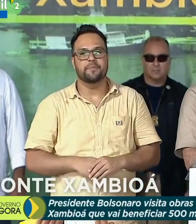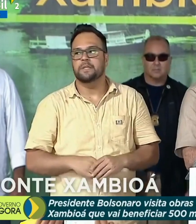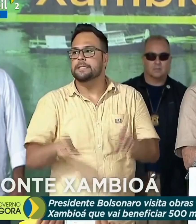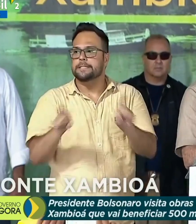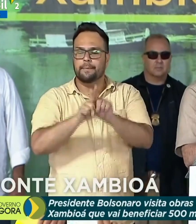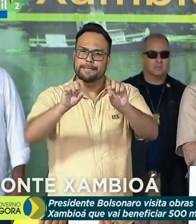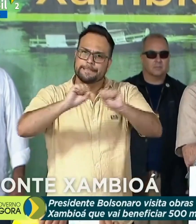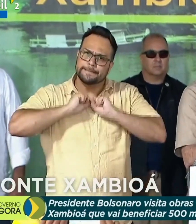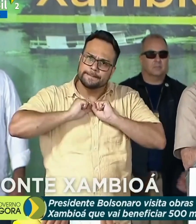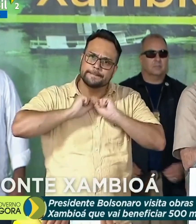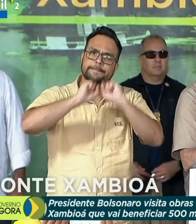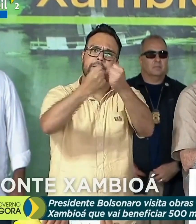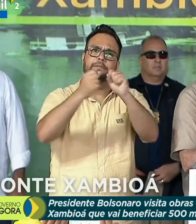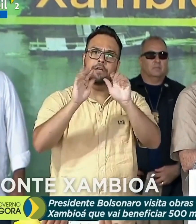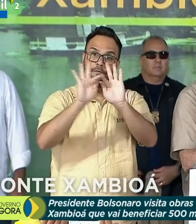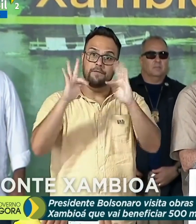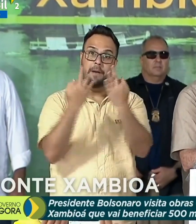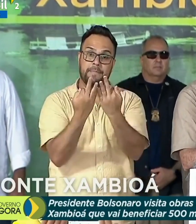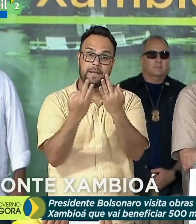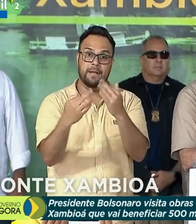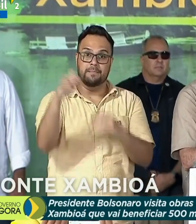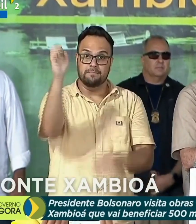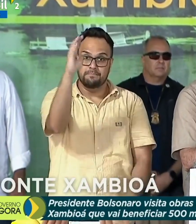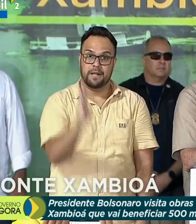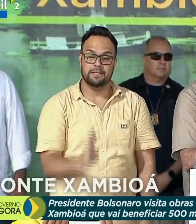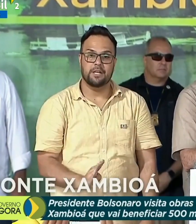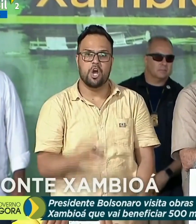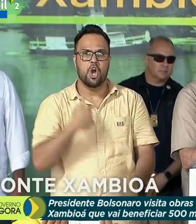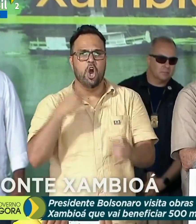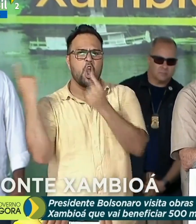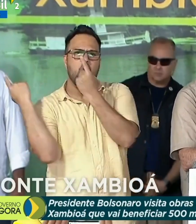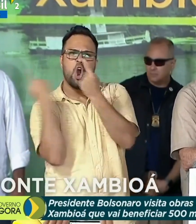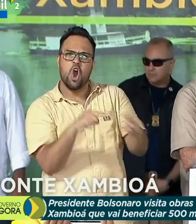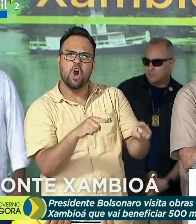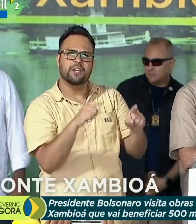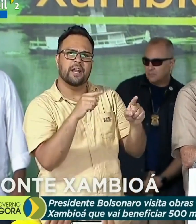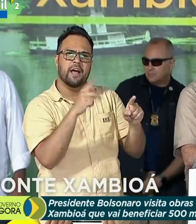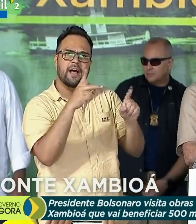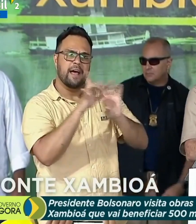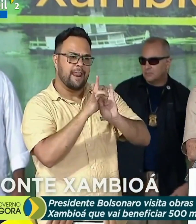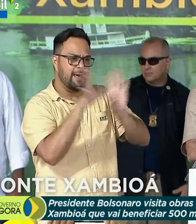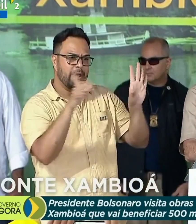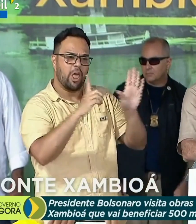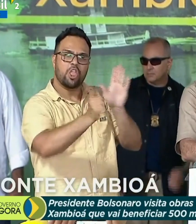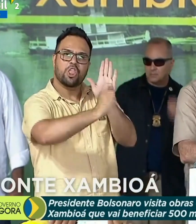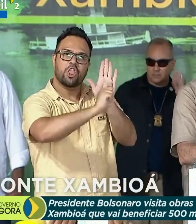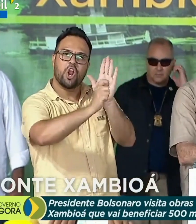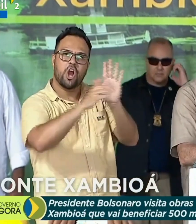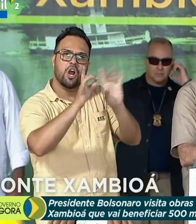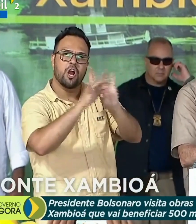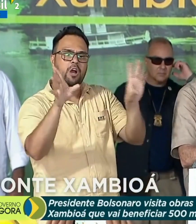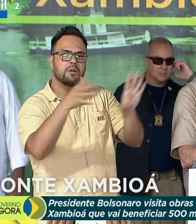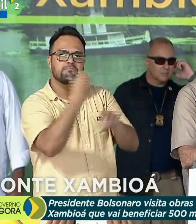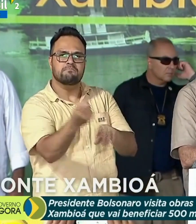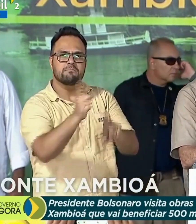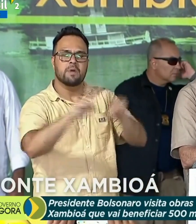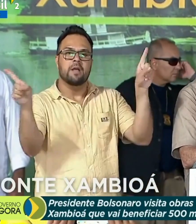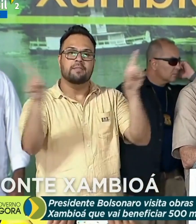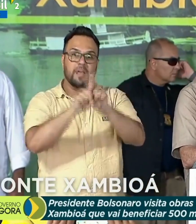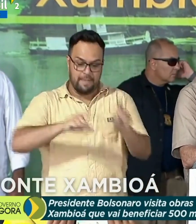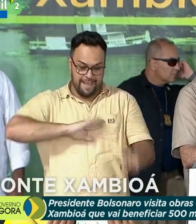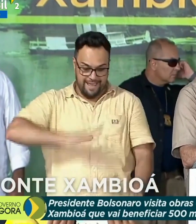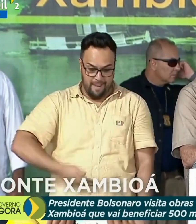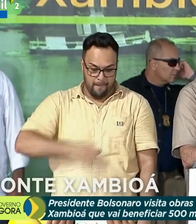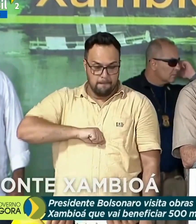defendendo a família brasileira, contra a liberação das drogas, contra o aborto.